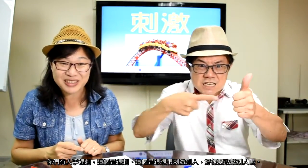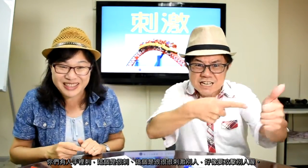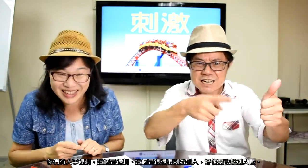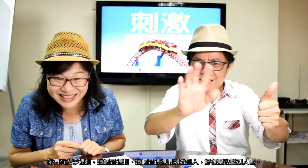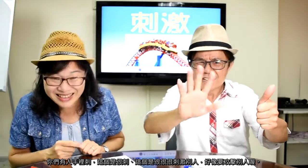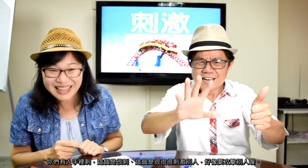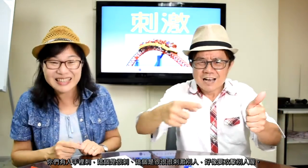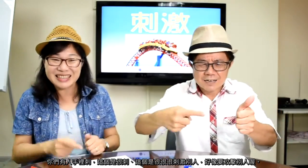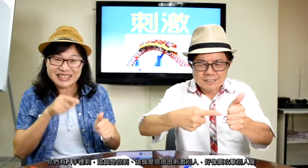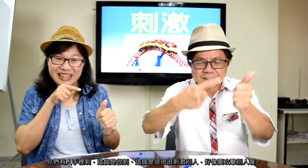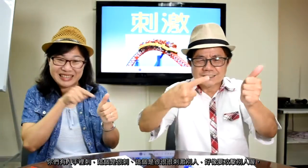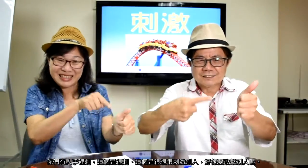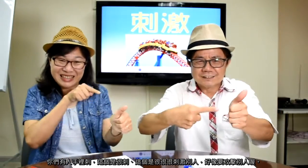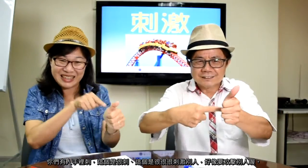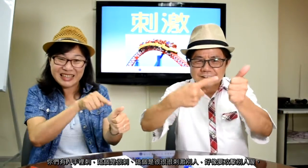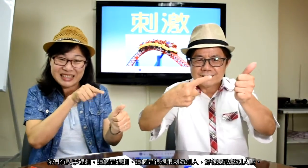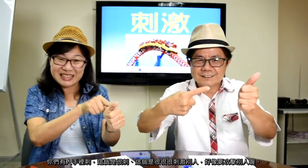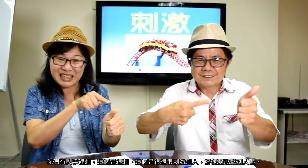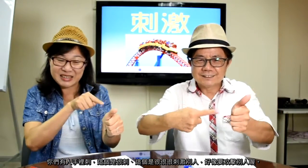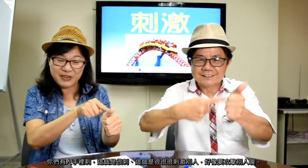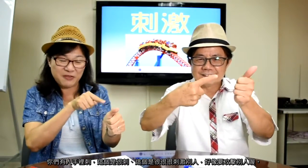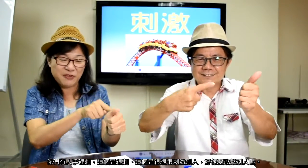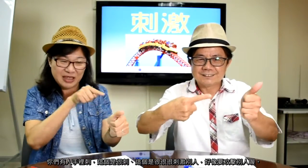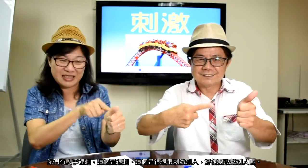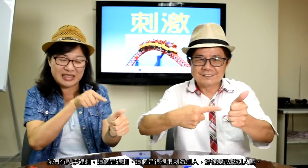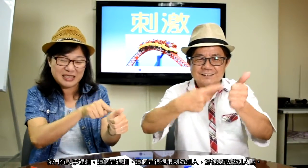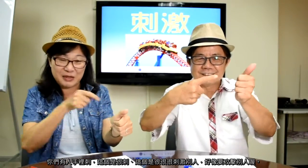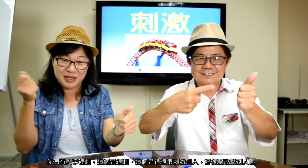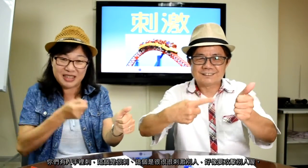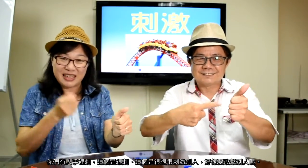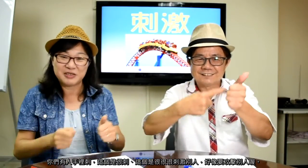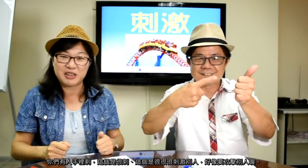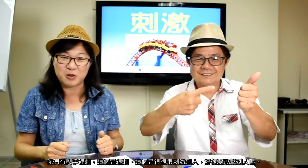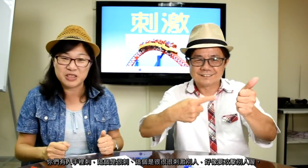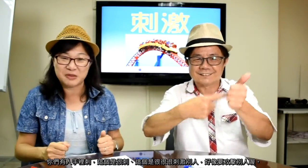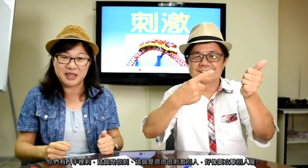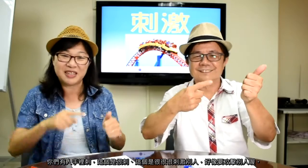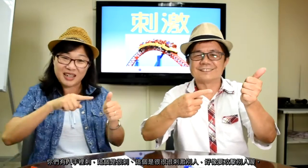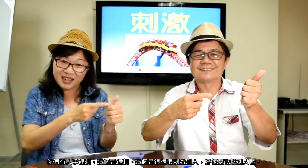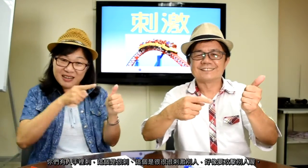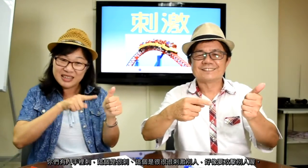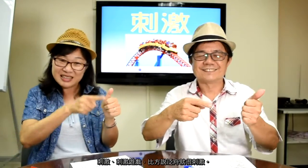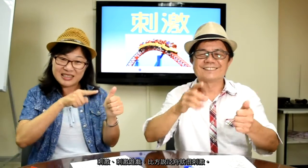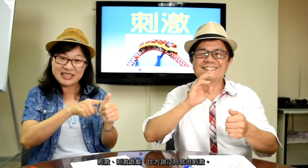刺，这个是很刺，这个是很刺激别人，好像要攻击别人哦。刺